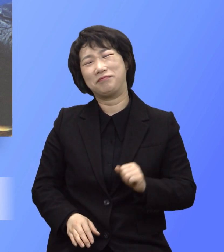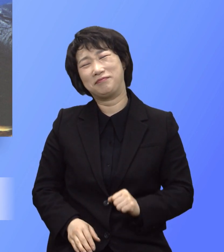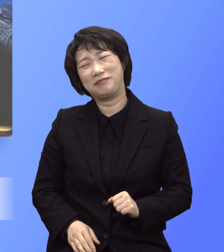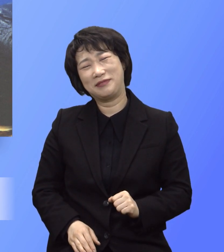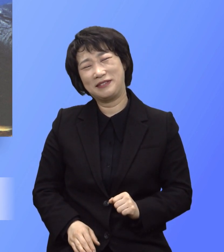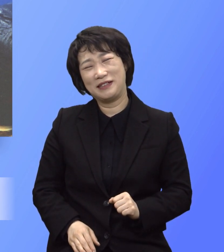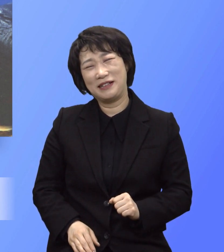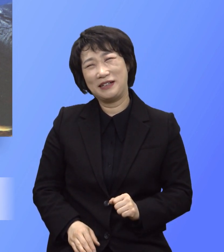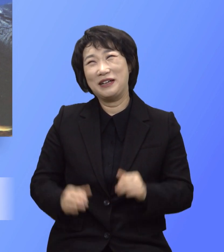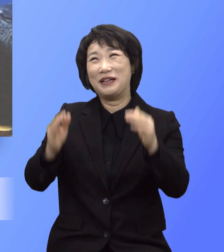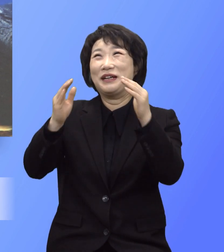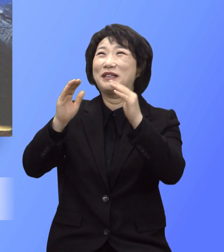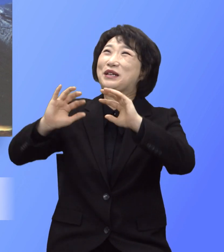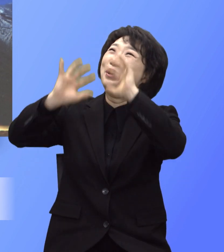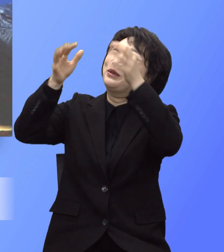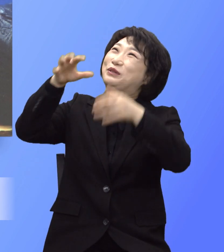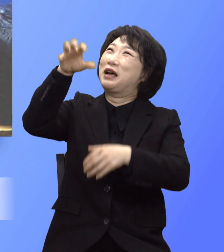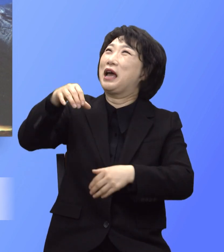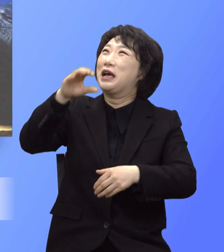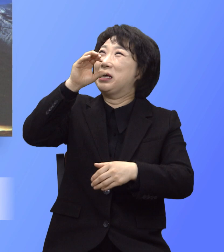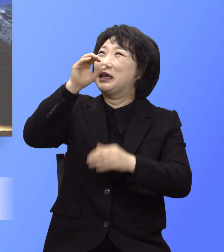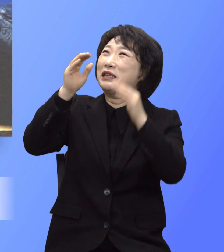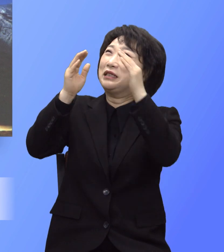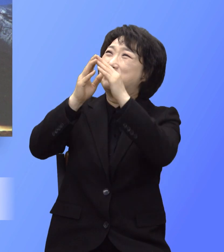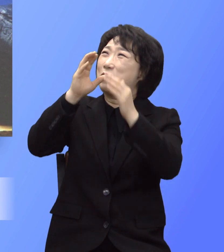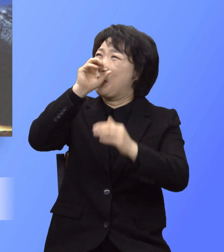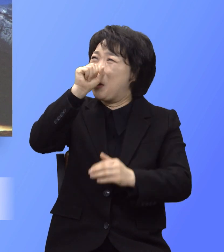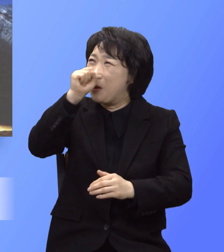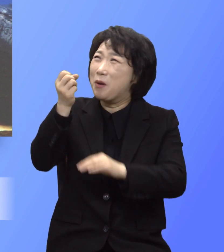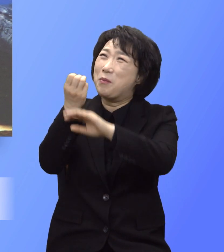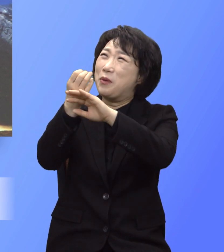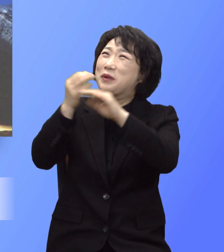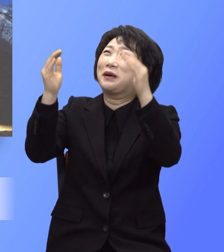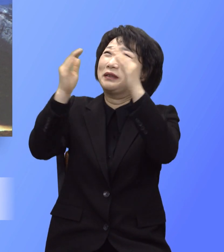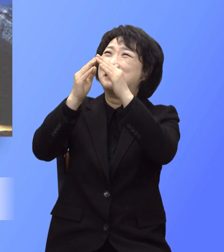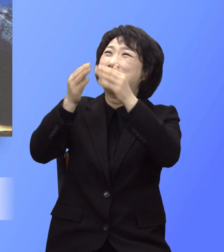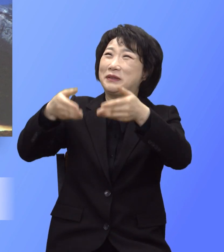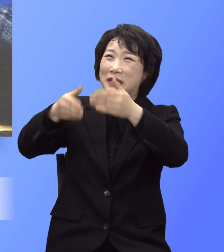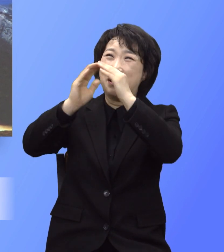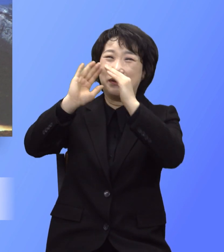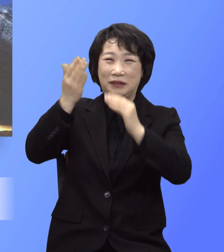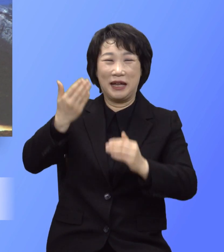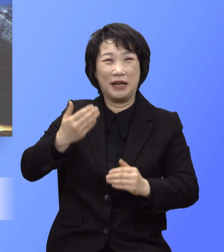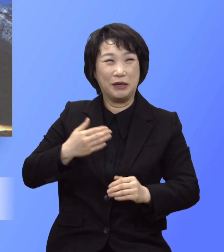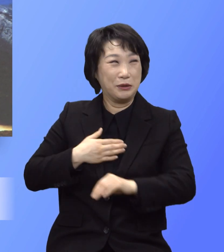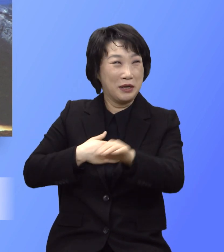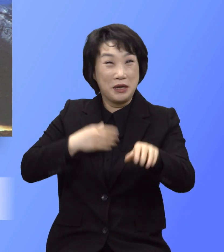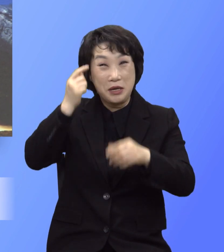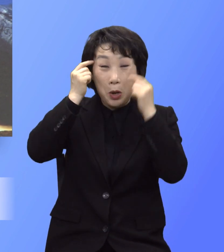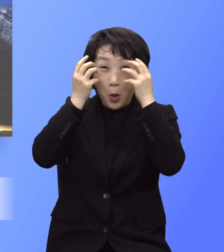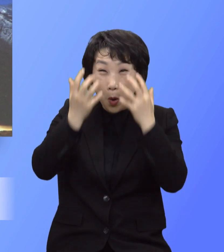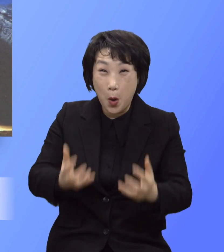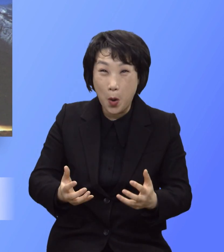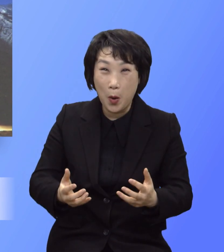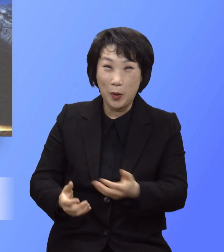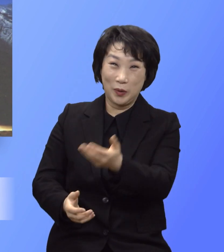얼마나 집도 고급스러운 보석으로 지어지면서 우리가 상상하는